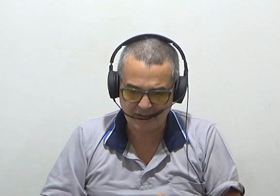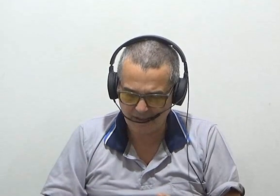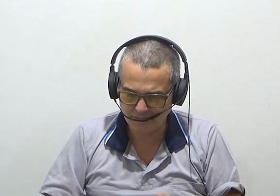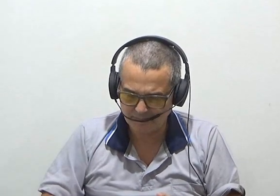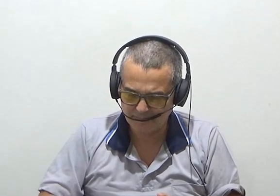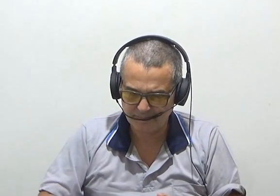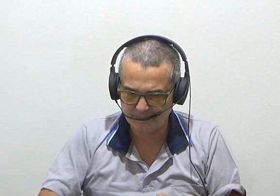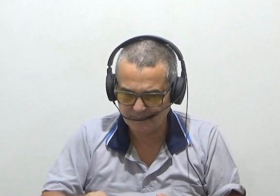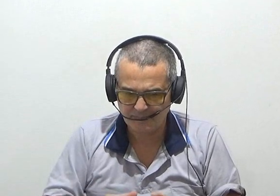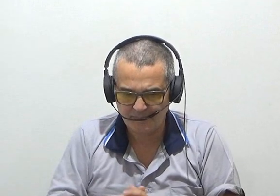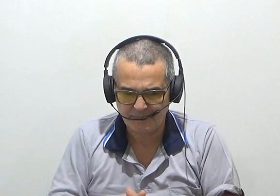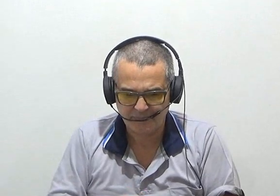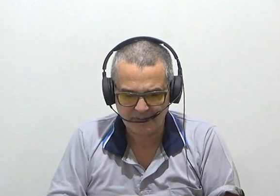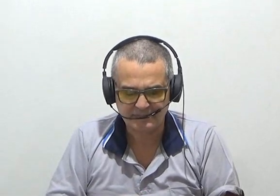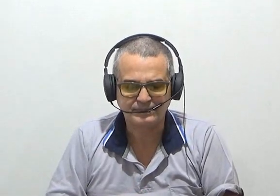Tá claro?